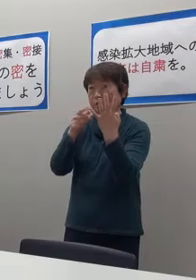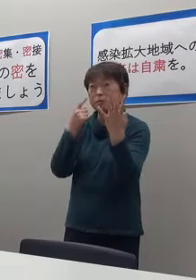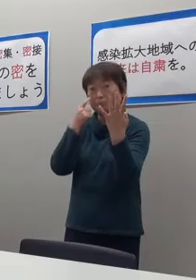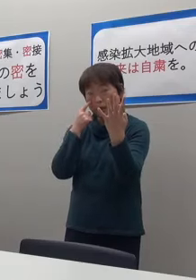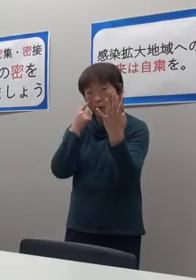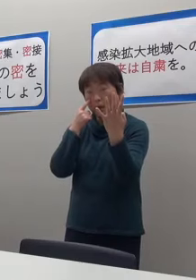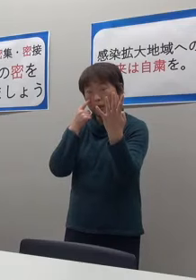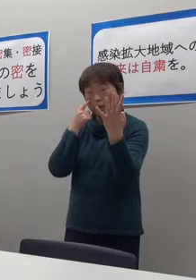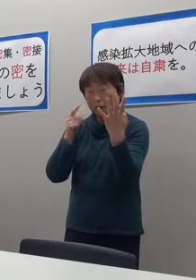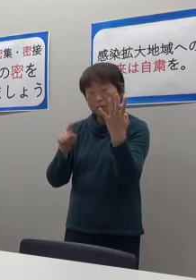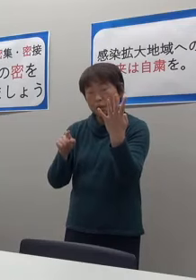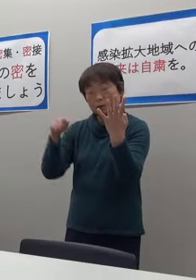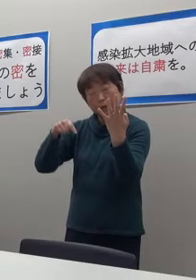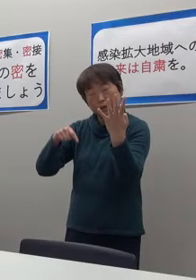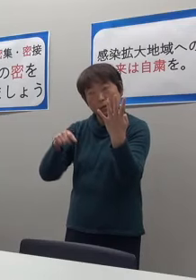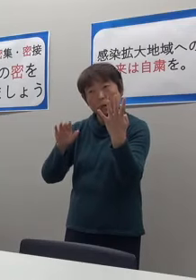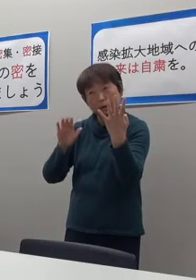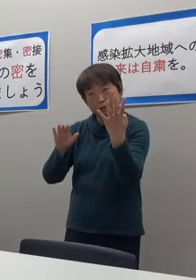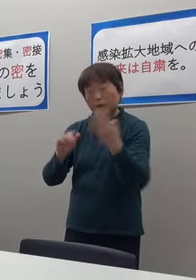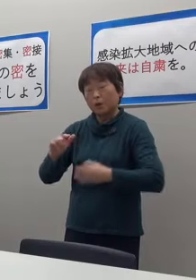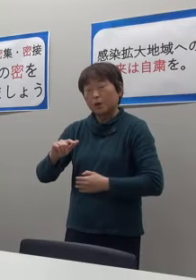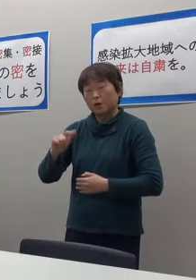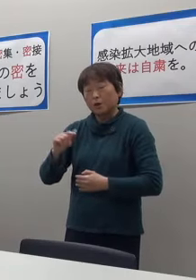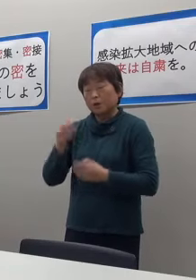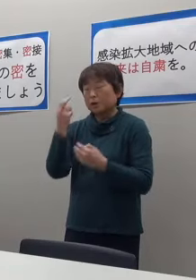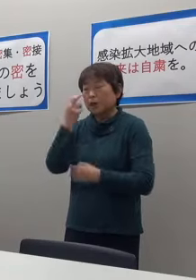で、 検査をしているのは他にもいるって、